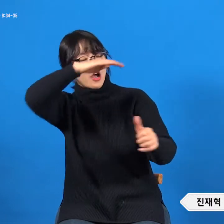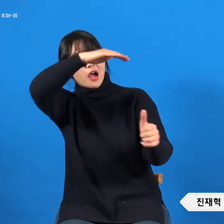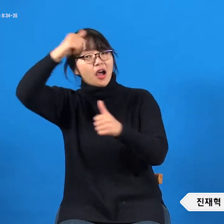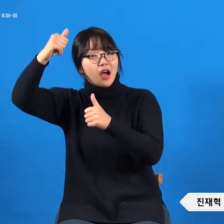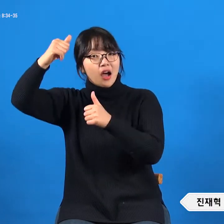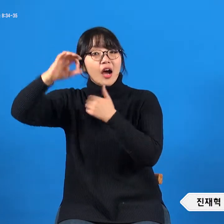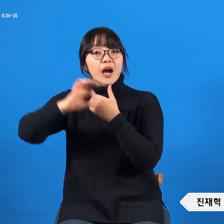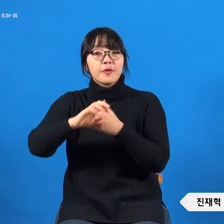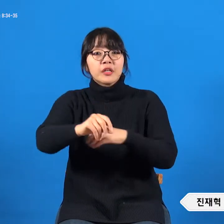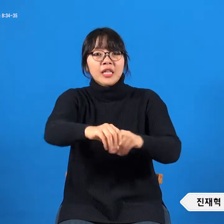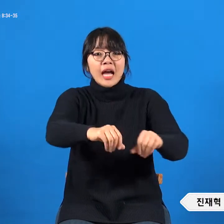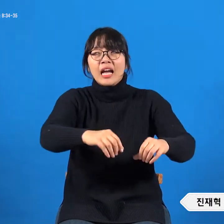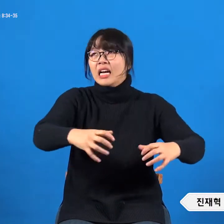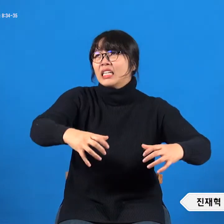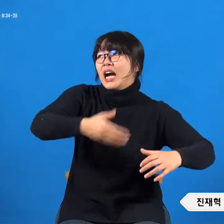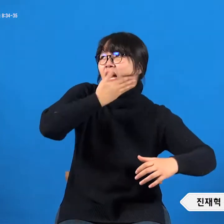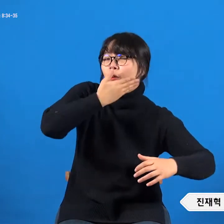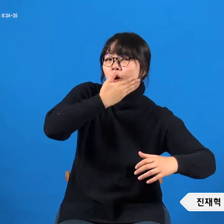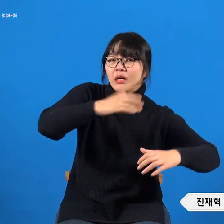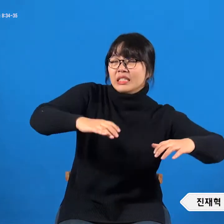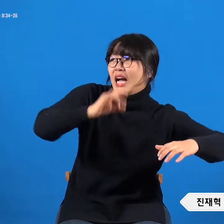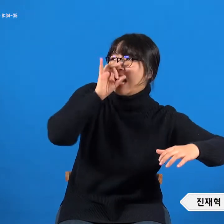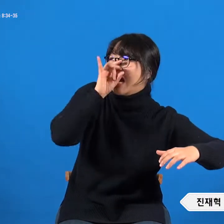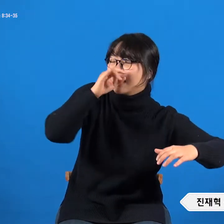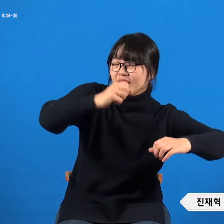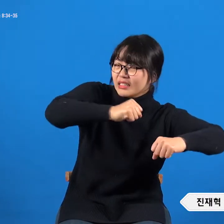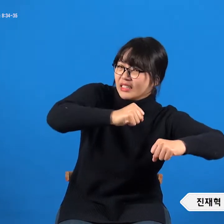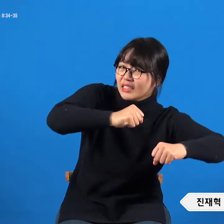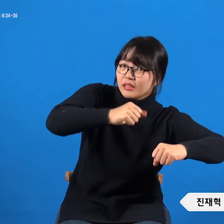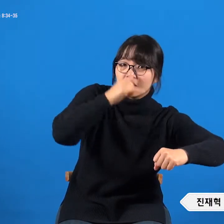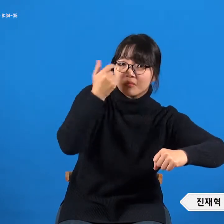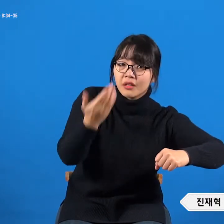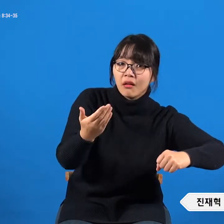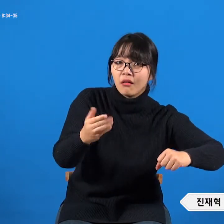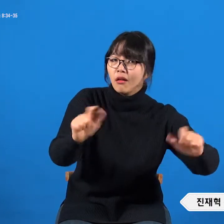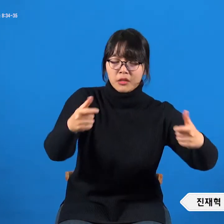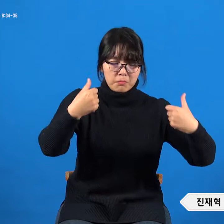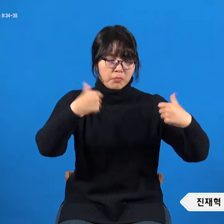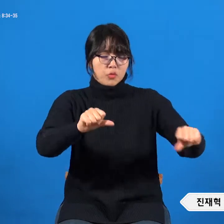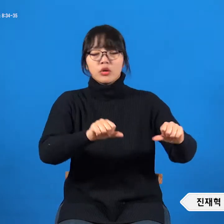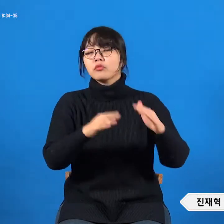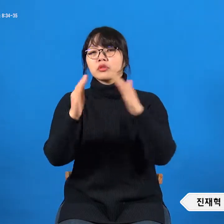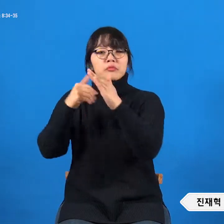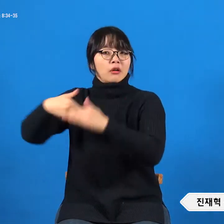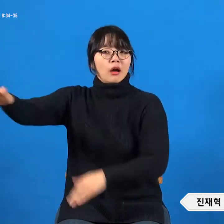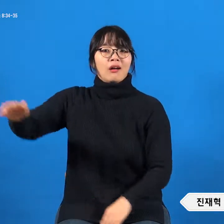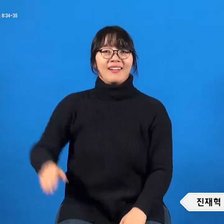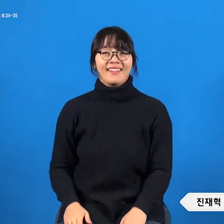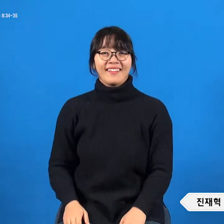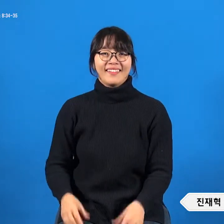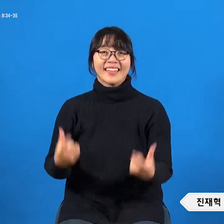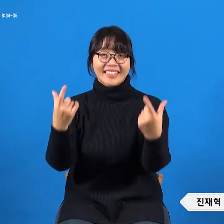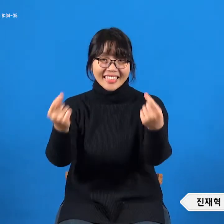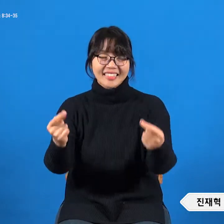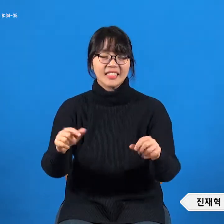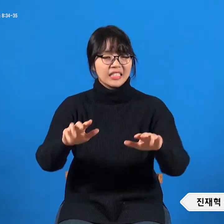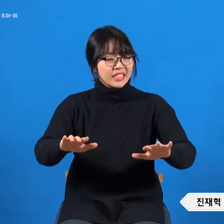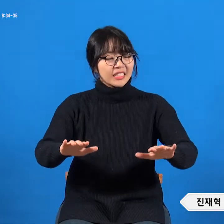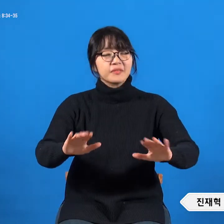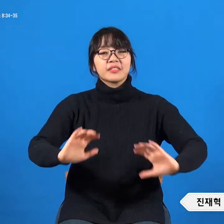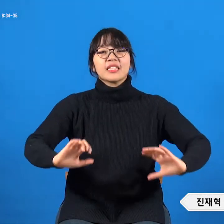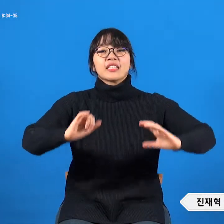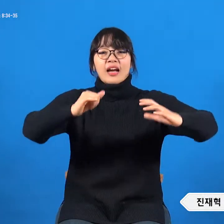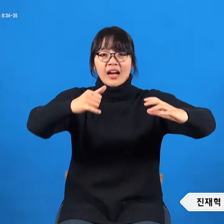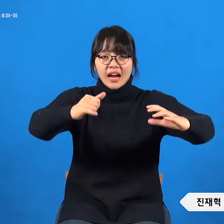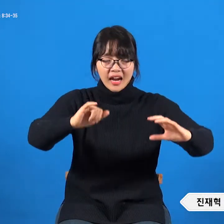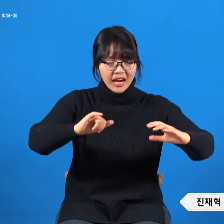땅도 다 놓고 그냥 집으로 돌아가는 것처럼 우리 인생의 죽음, 이 땅의